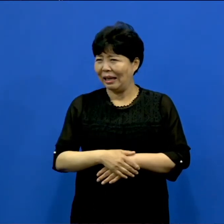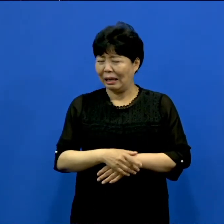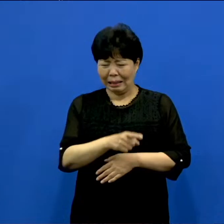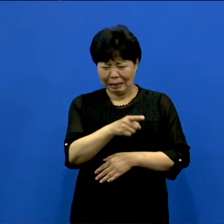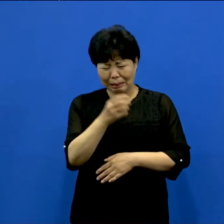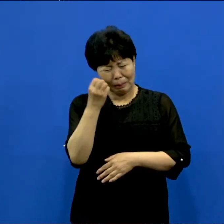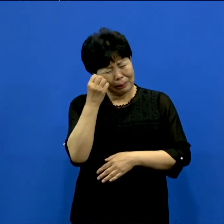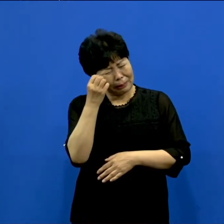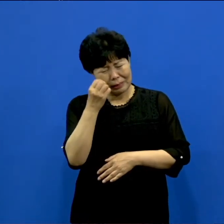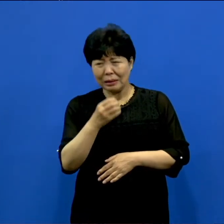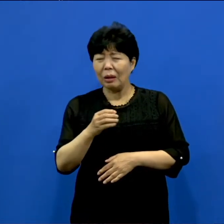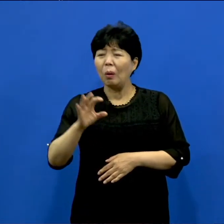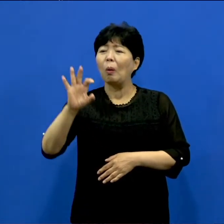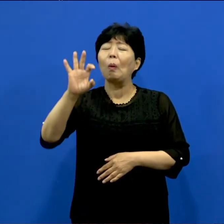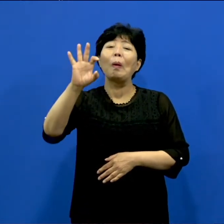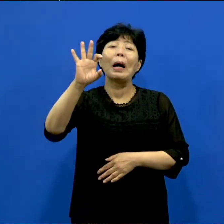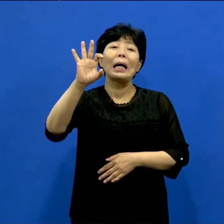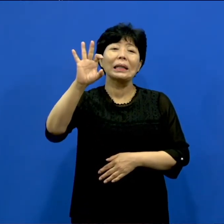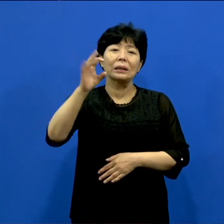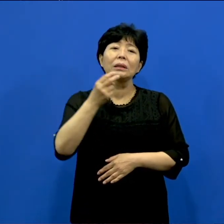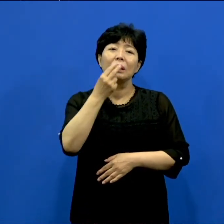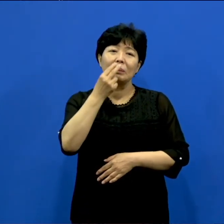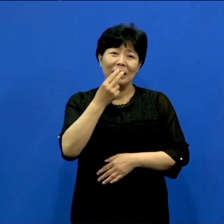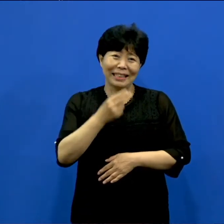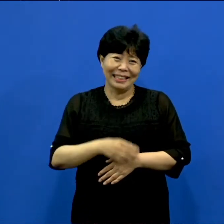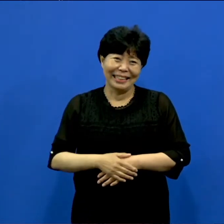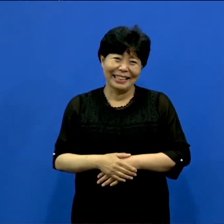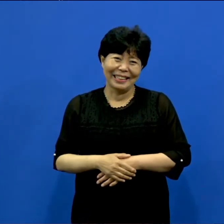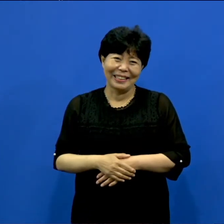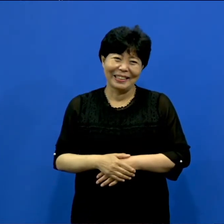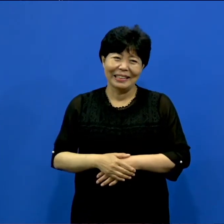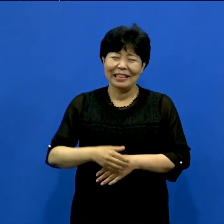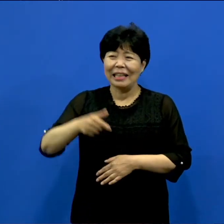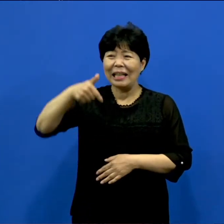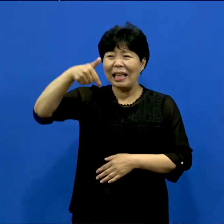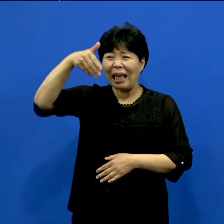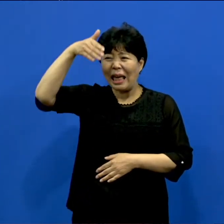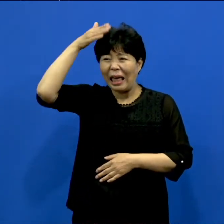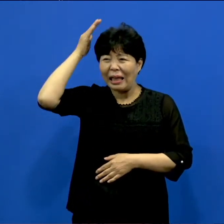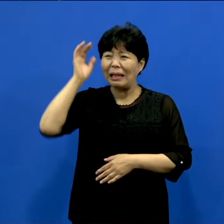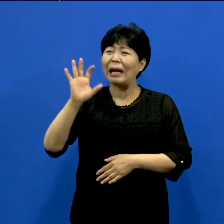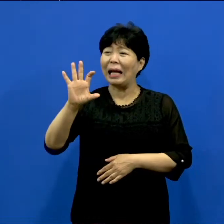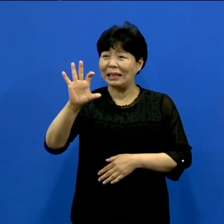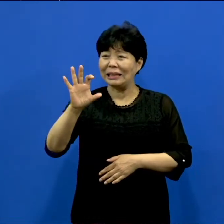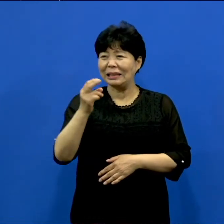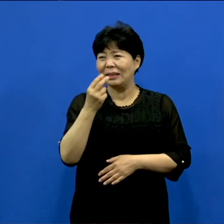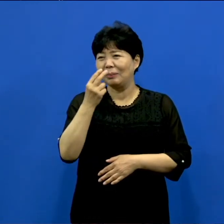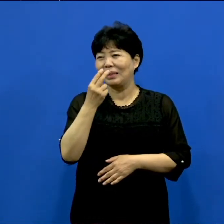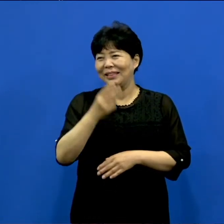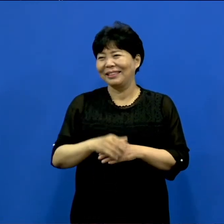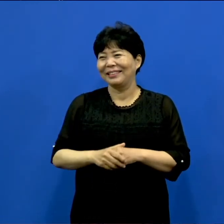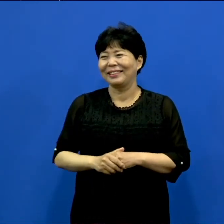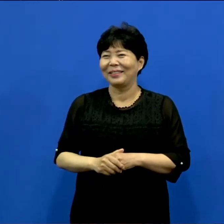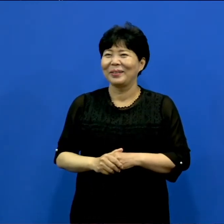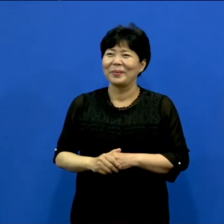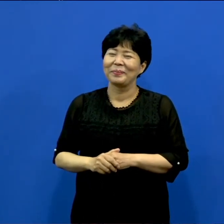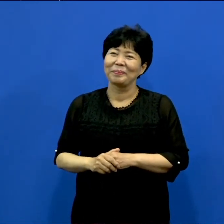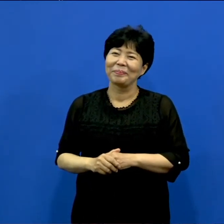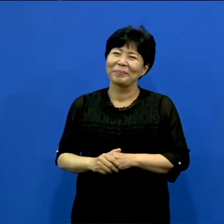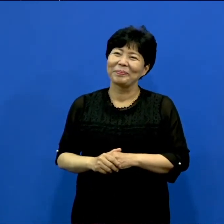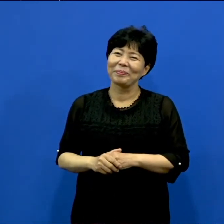이상해요. 화장실 냄새 나요. 옛날 화장실 냄새 나요. 요즘은 이렇게 수시지 말고 옛날 화장실.